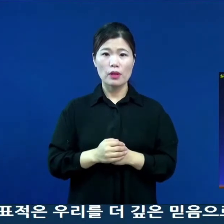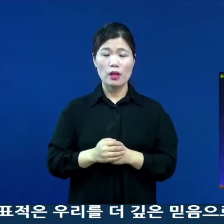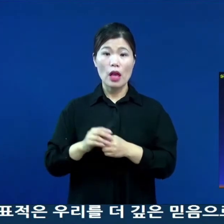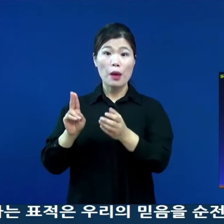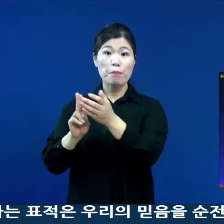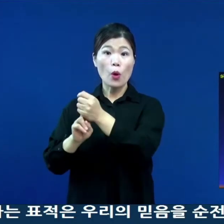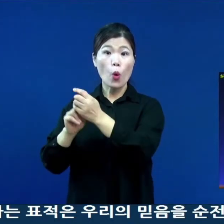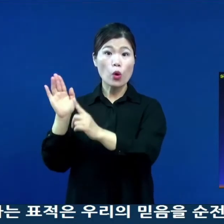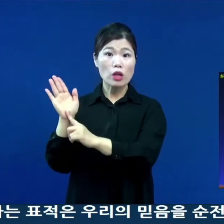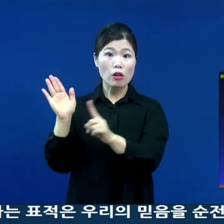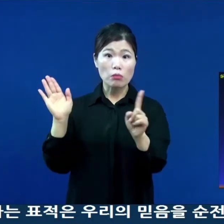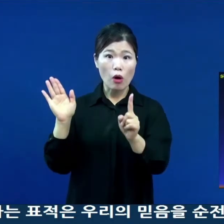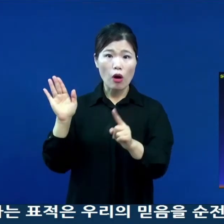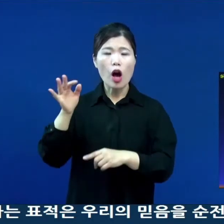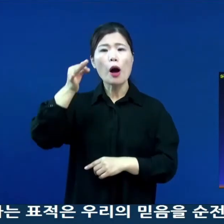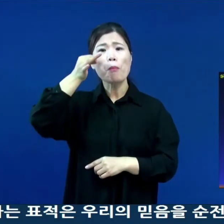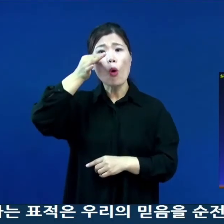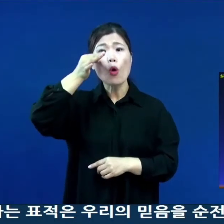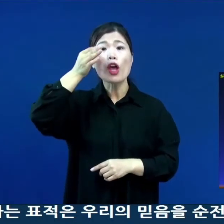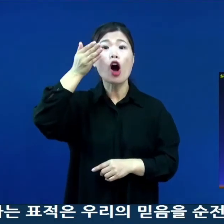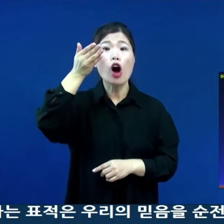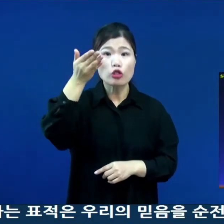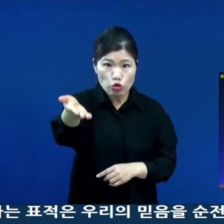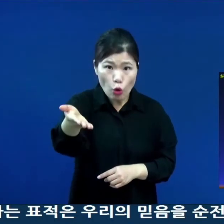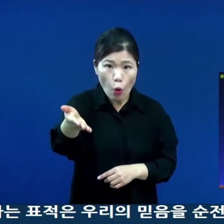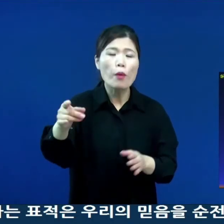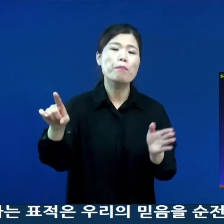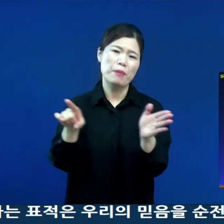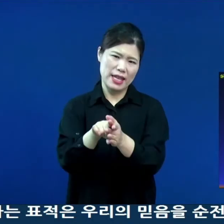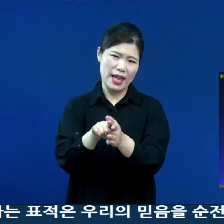보여주고 믿게 하는 거예요. 보고 믿는 겁니다.